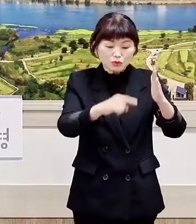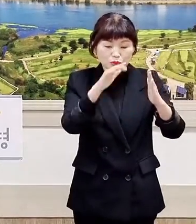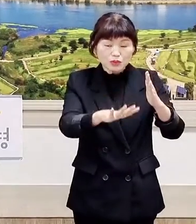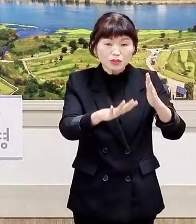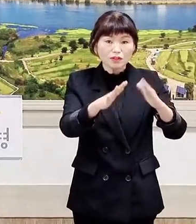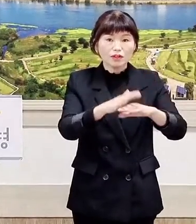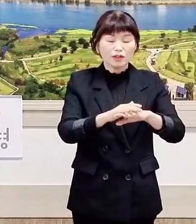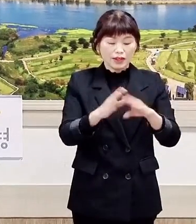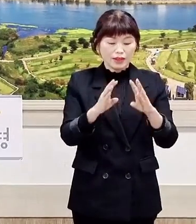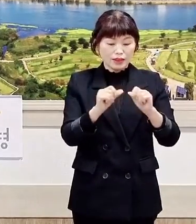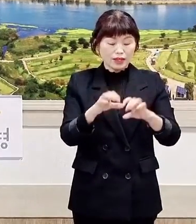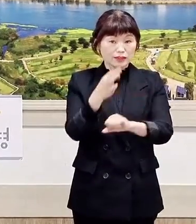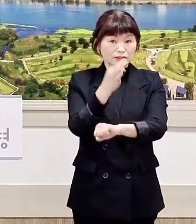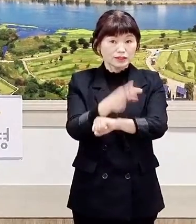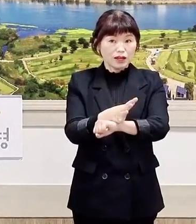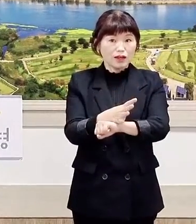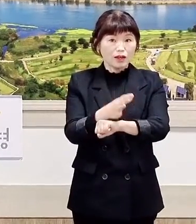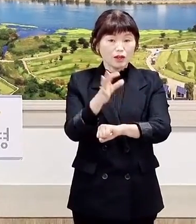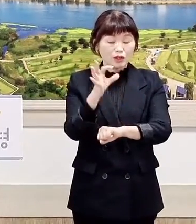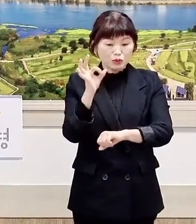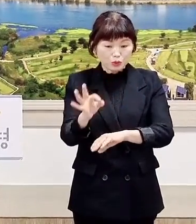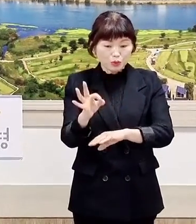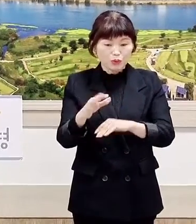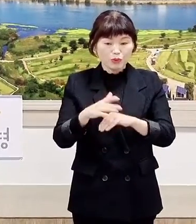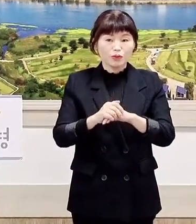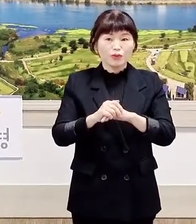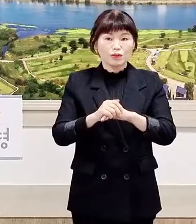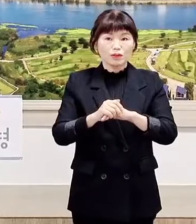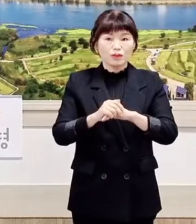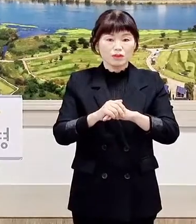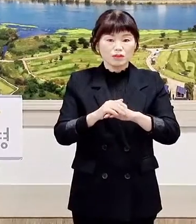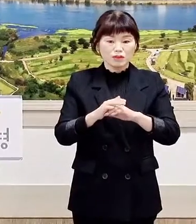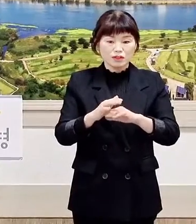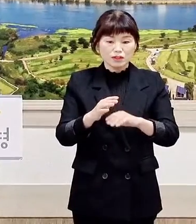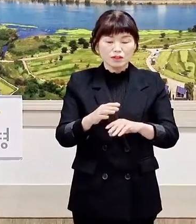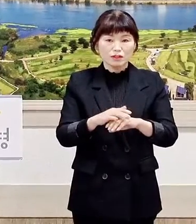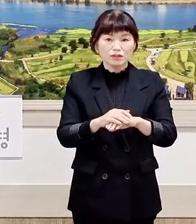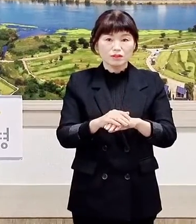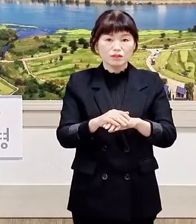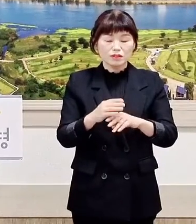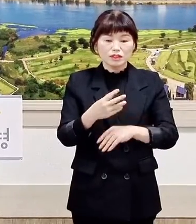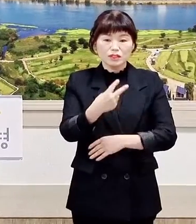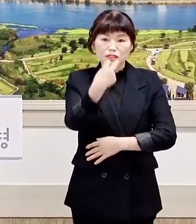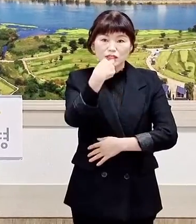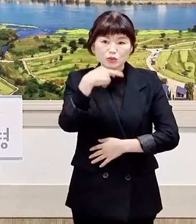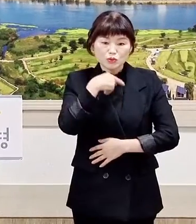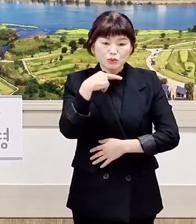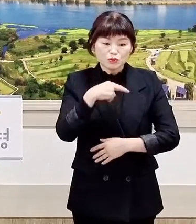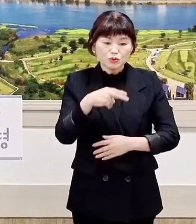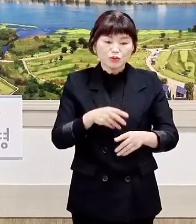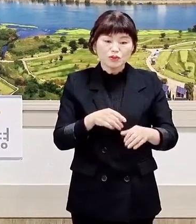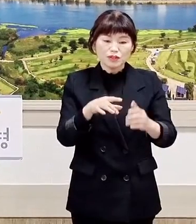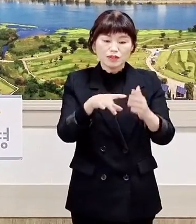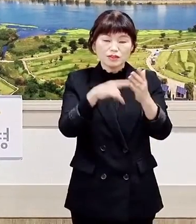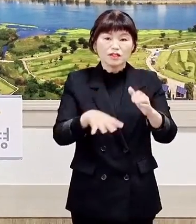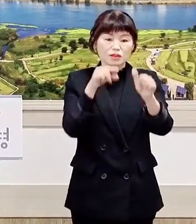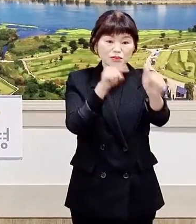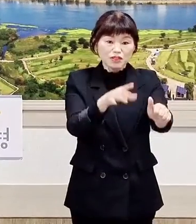매입 가격과 개발 비용의 이중 공제된 부분을 발견하여 정정 부과하게 된 것입니다.